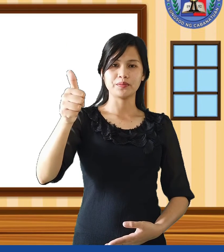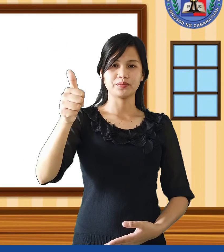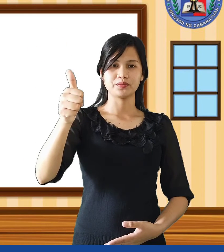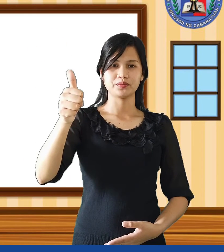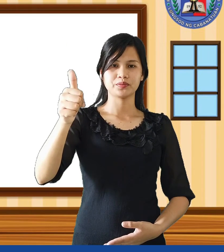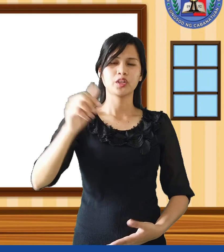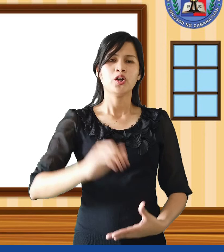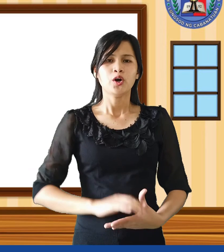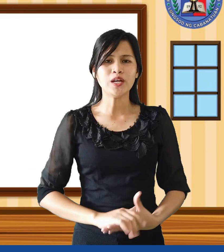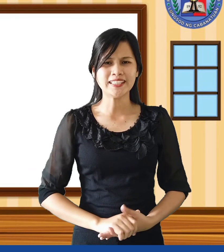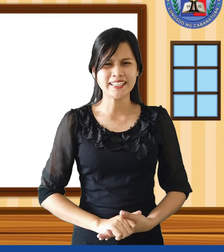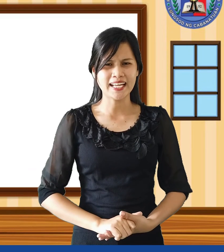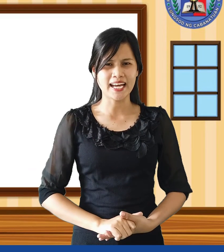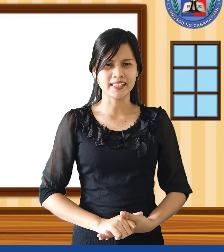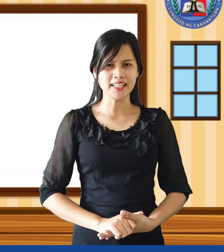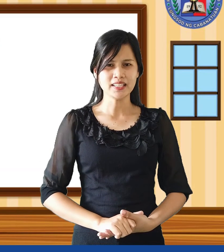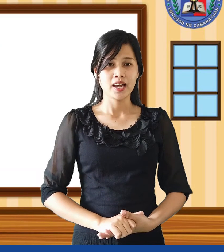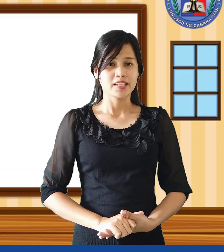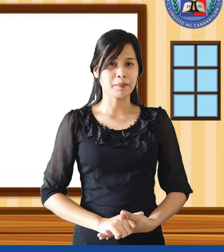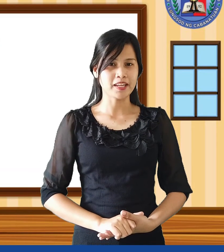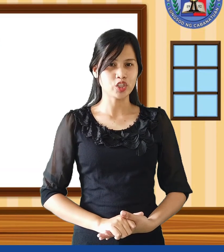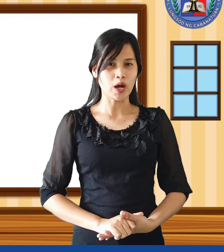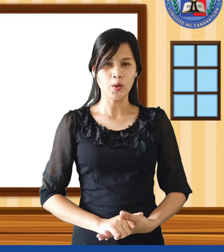10. Ulitin nga natin. Sabayan niyo ako.